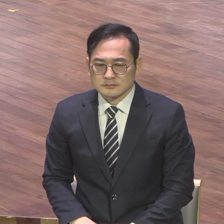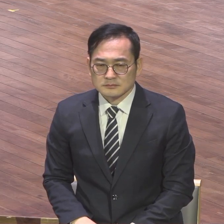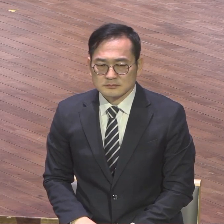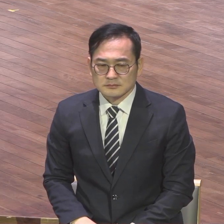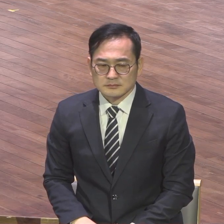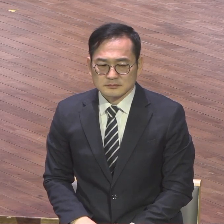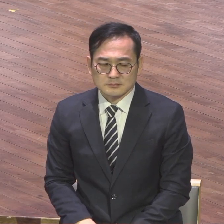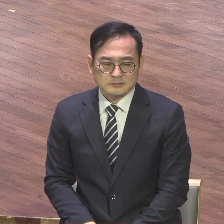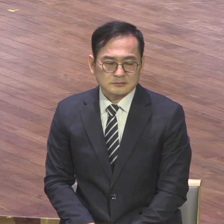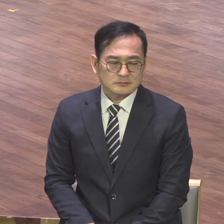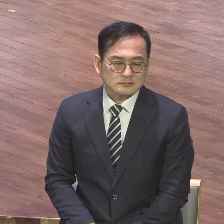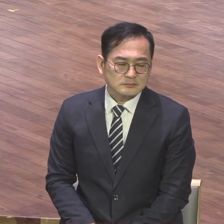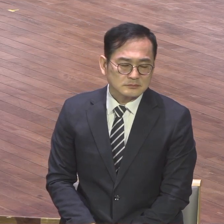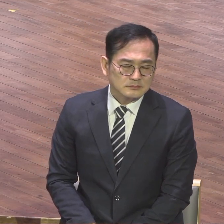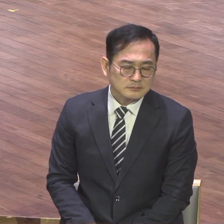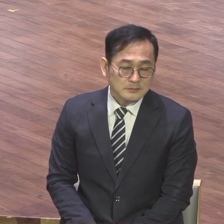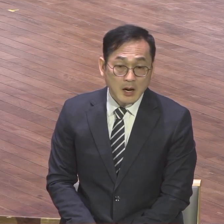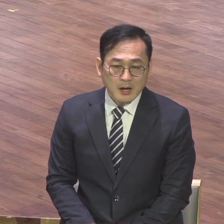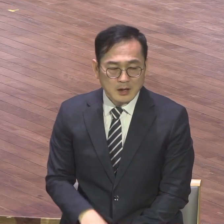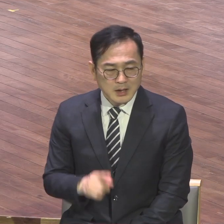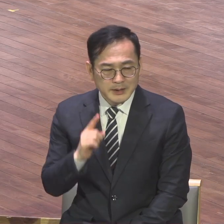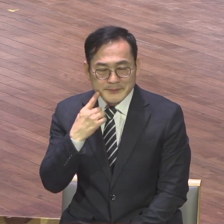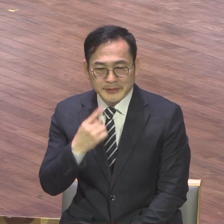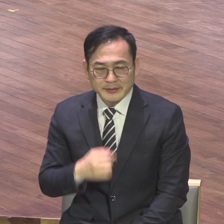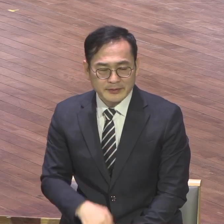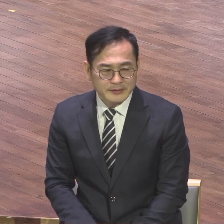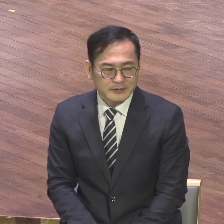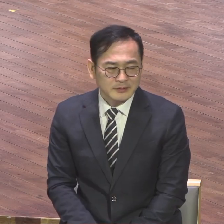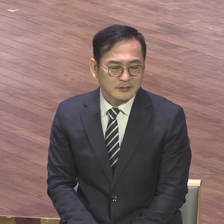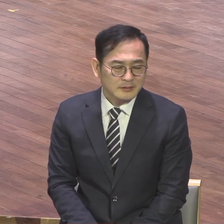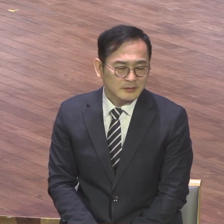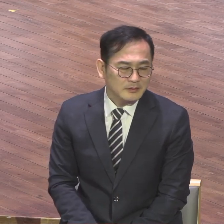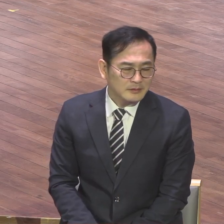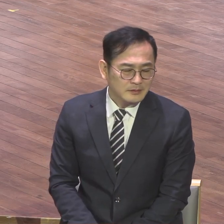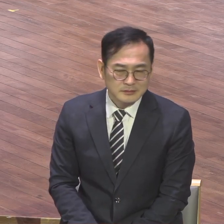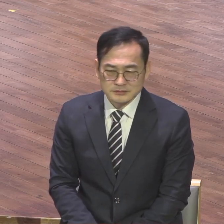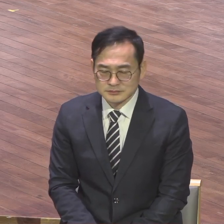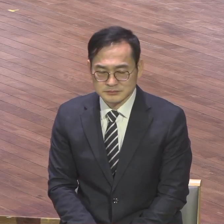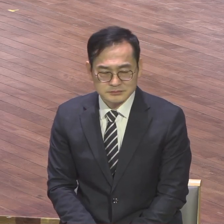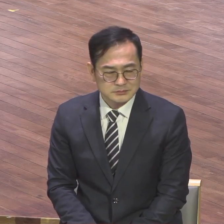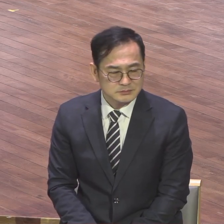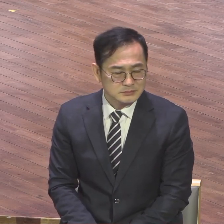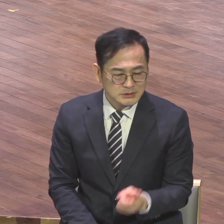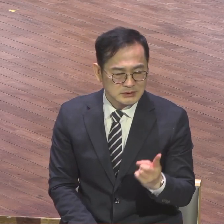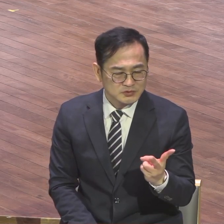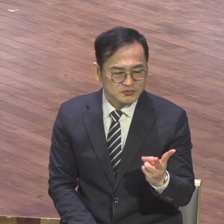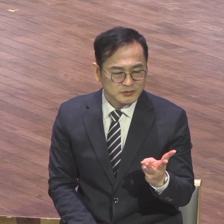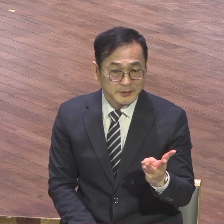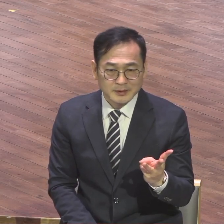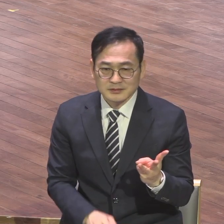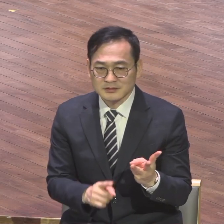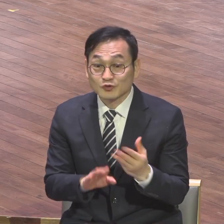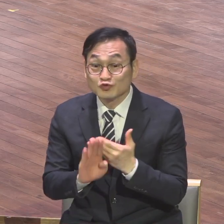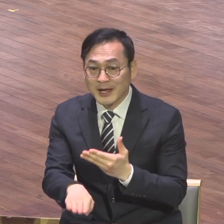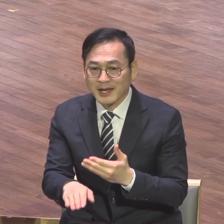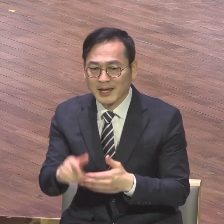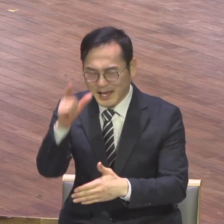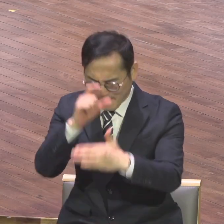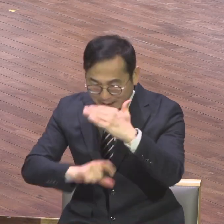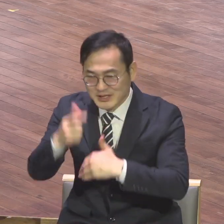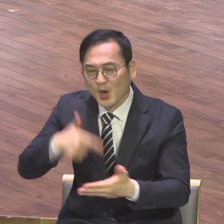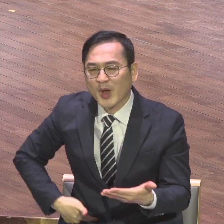봤대. 그러니까 아주 이쁘더래. 그래, 한 번 더 봤대. 세 번 보고 회개를 밤새도록 했다.